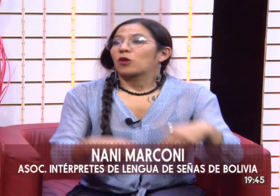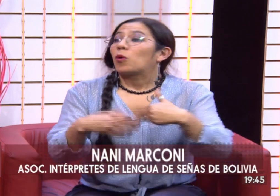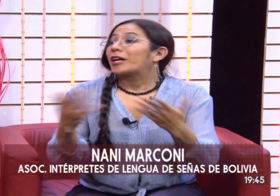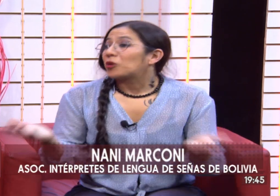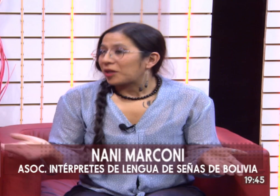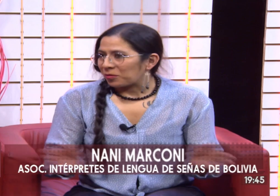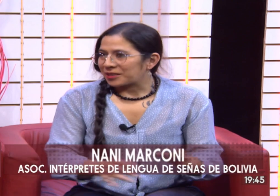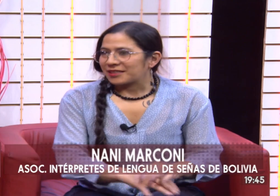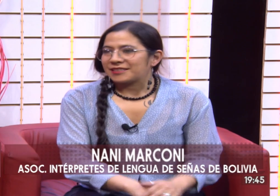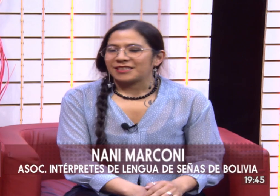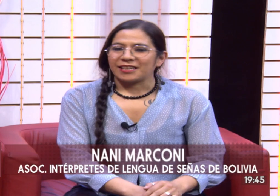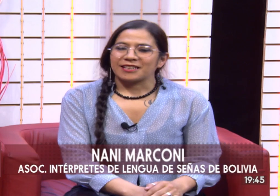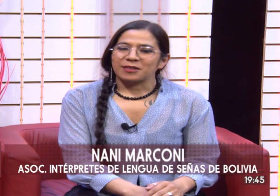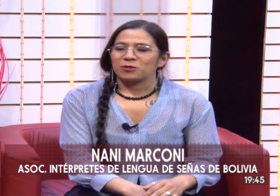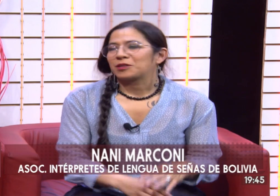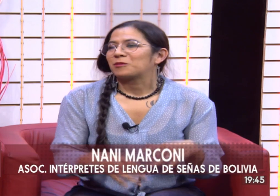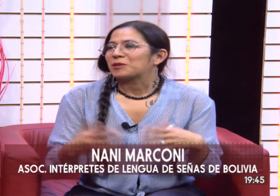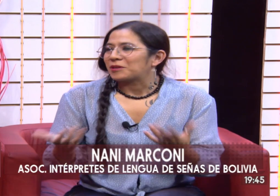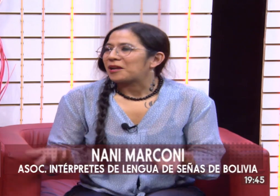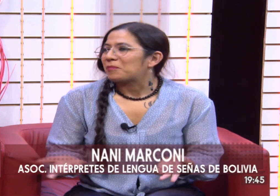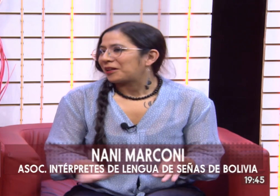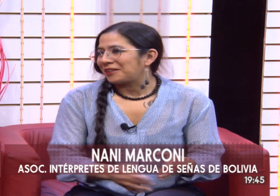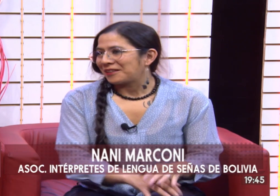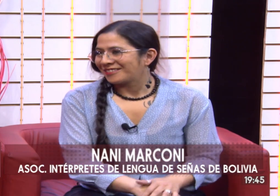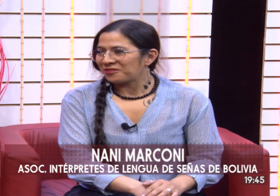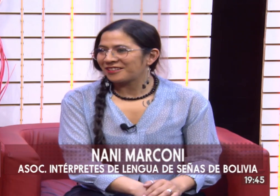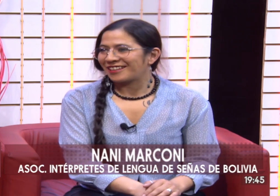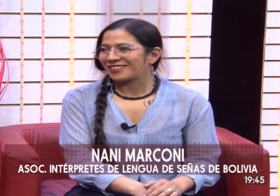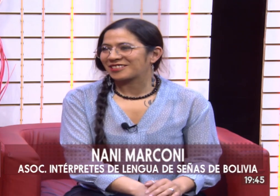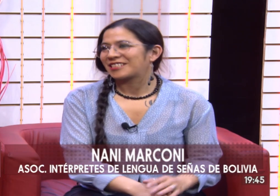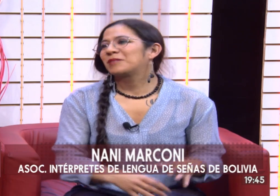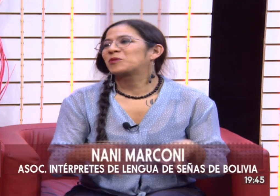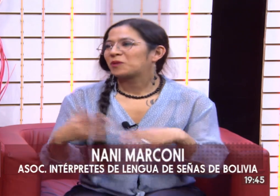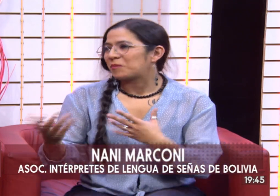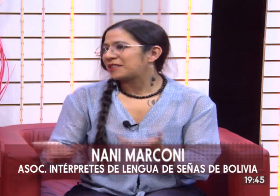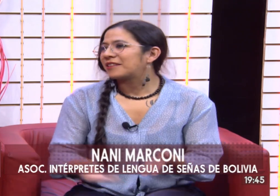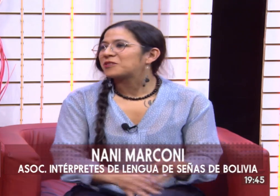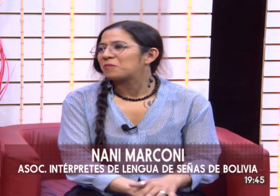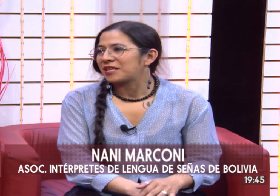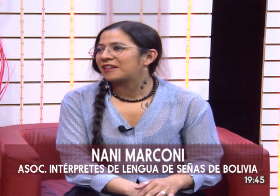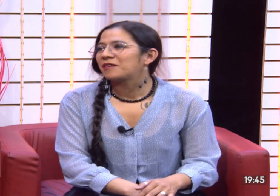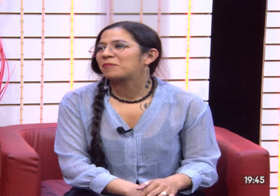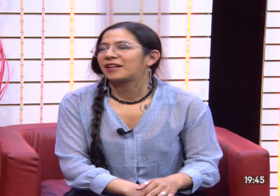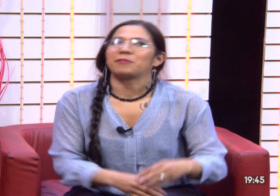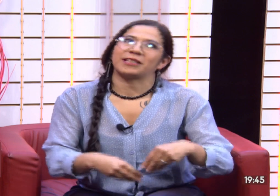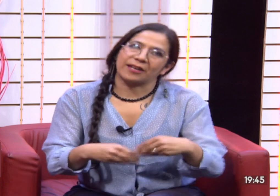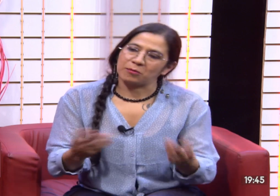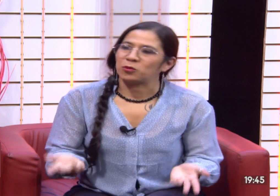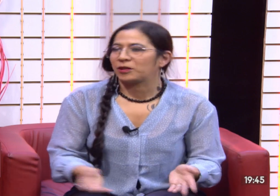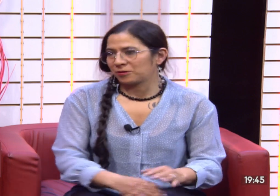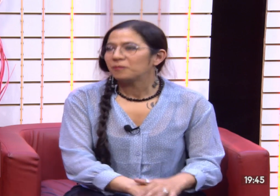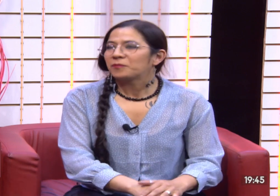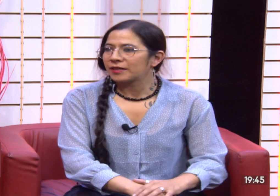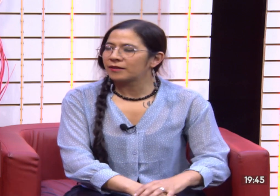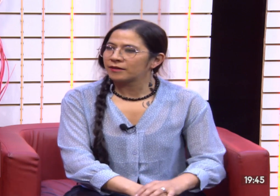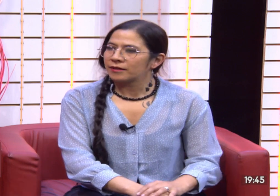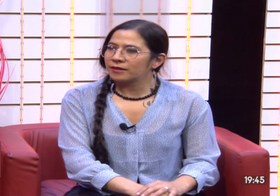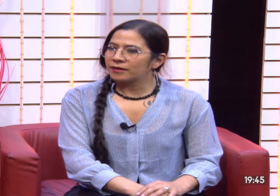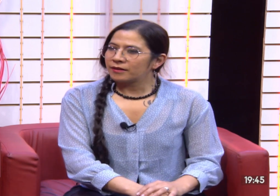convocatoria, por así decir, y la hacemos, digamos, de manera práctica, ¿no? Entonces hacemos una presentación mañana para invitar al público. ¿Qué estará sucediendo mañana,